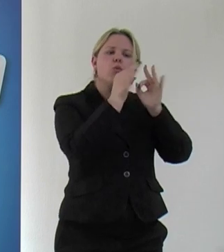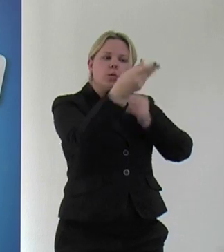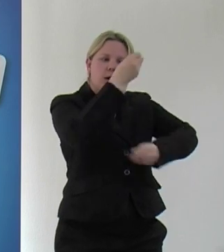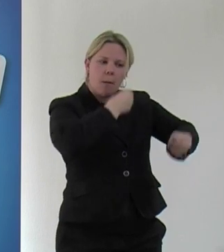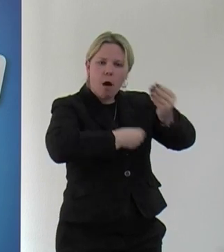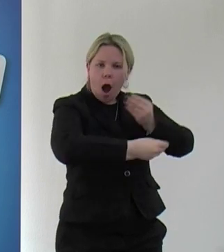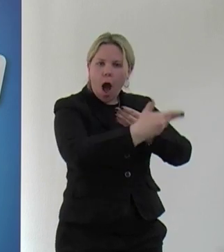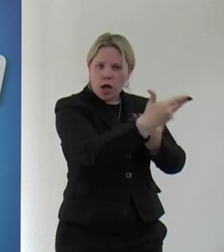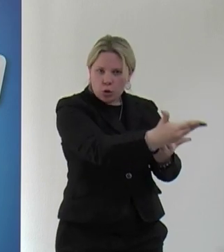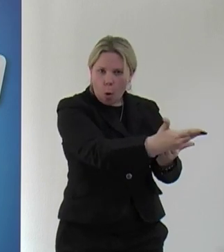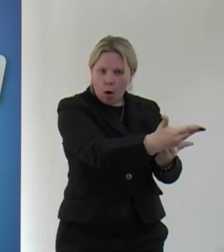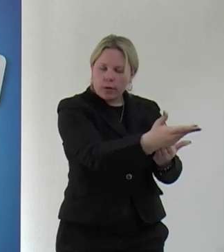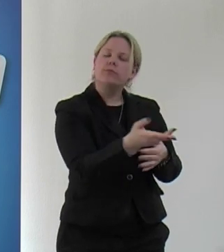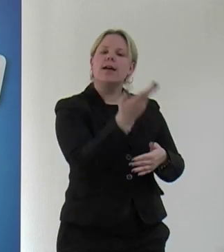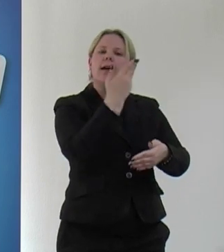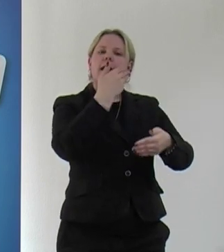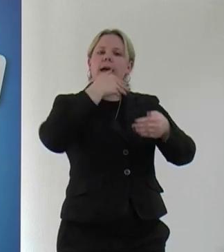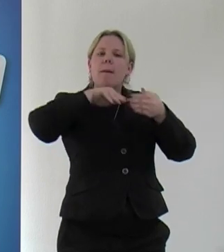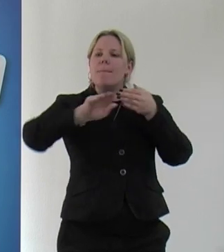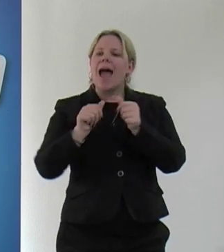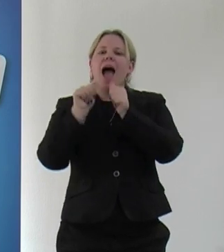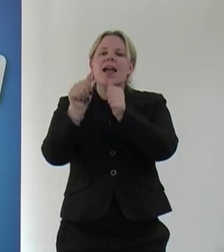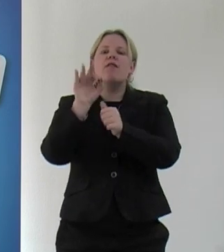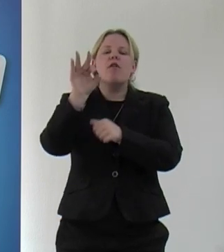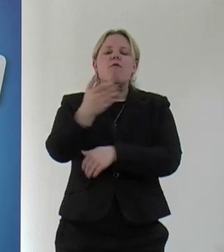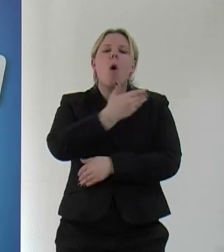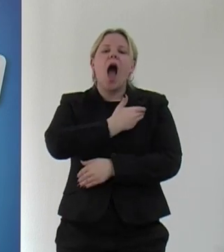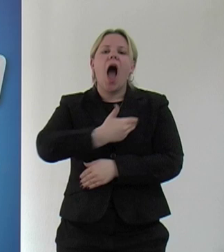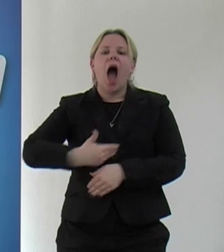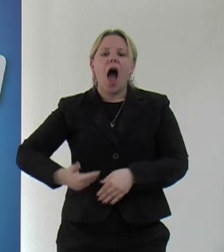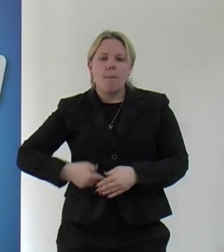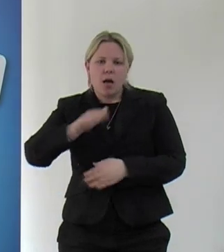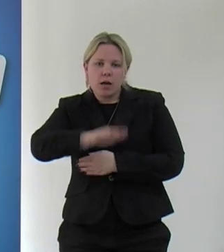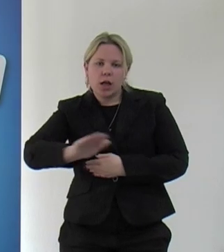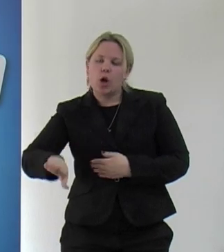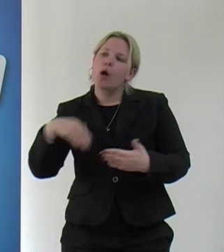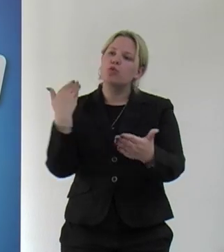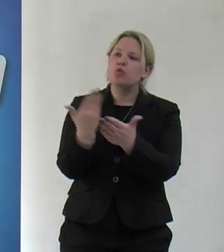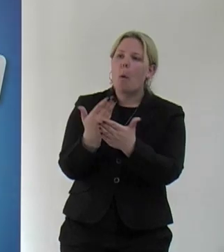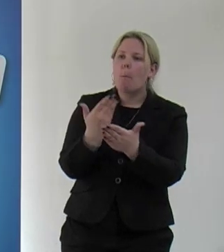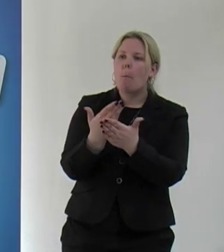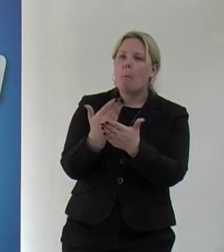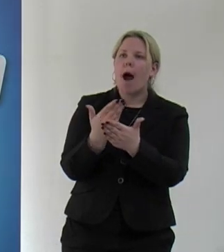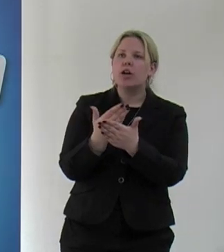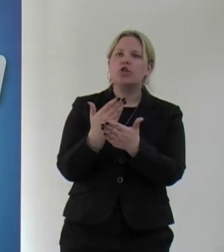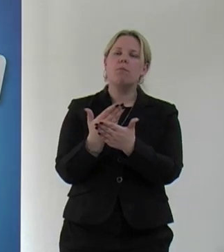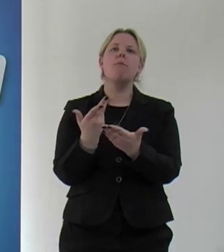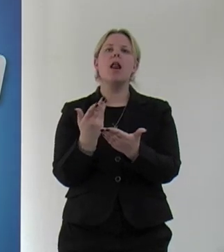Mehr Hilfe für arme Kinder. Zum Beispiel, damit die Eltern Schulsachen kaufen